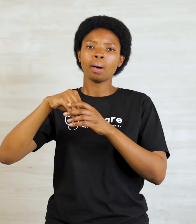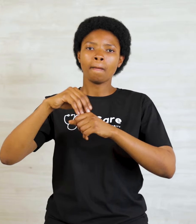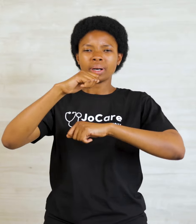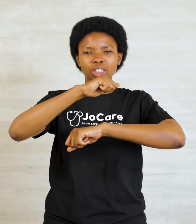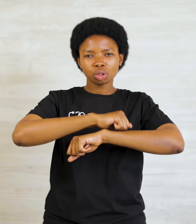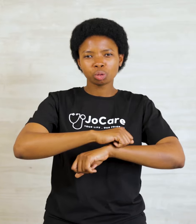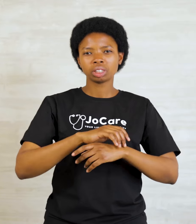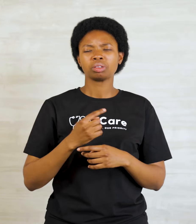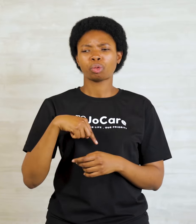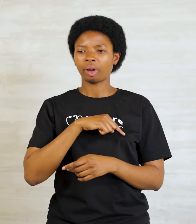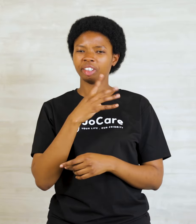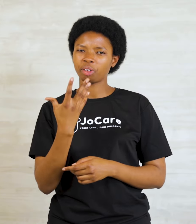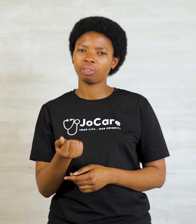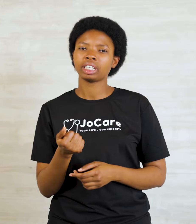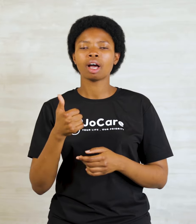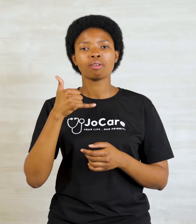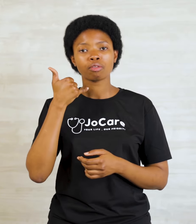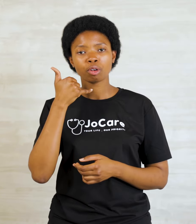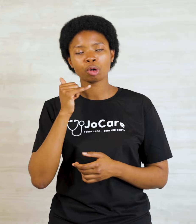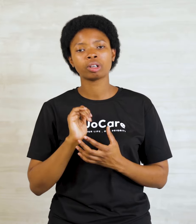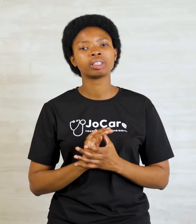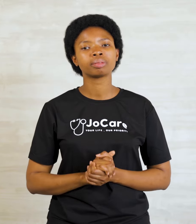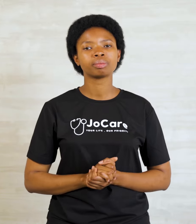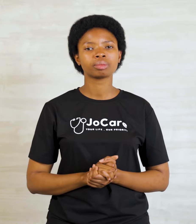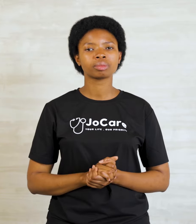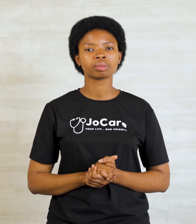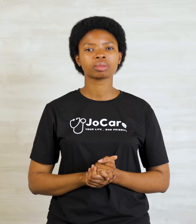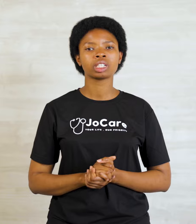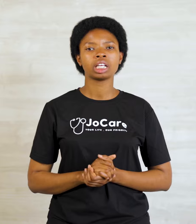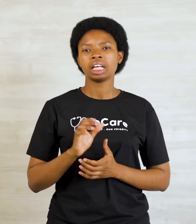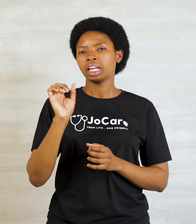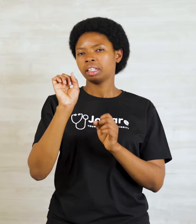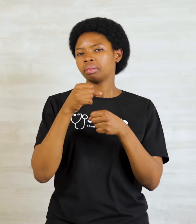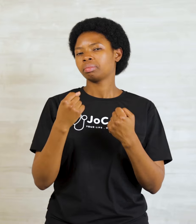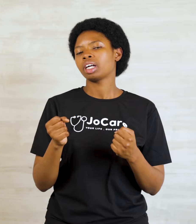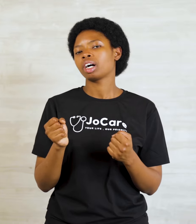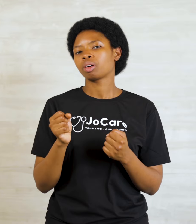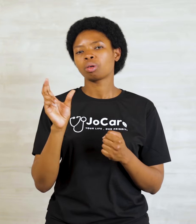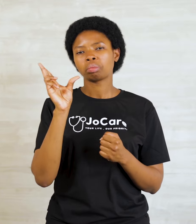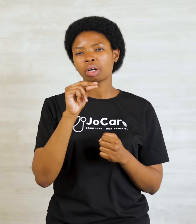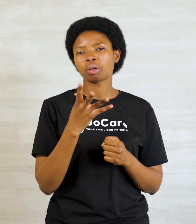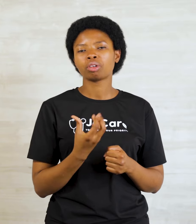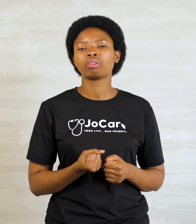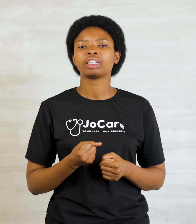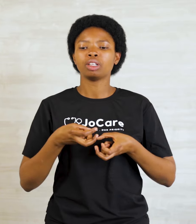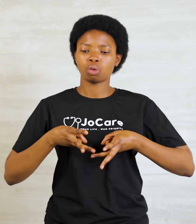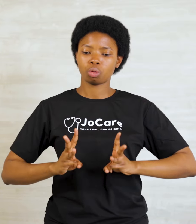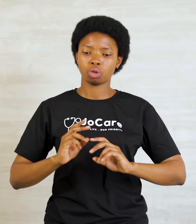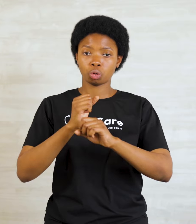dufite telefone sibyo ntago ufite uburyo uzandinda kubona bya